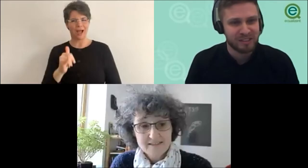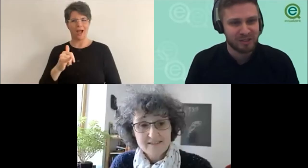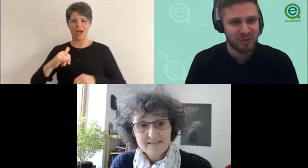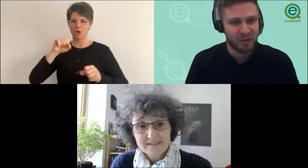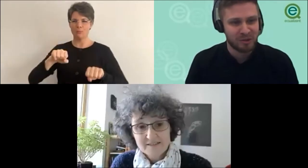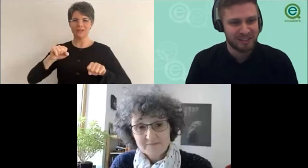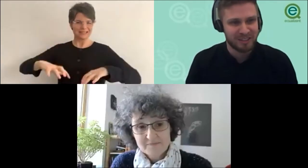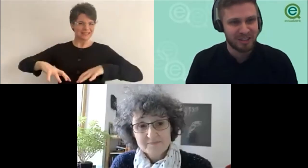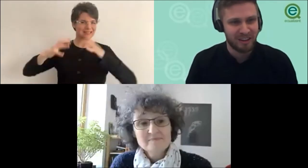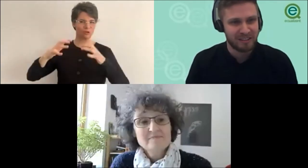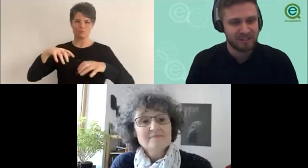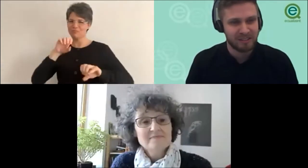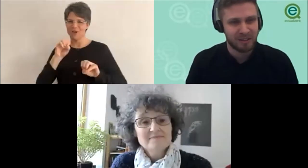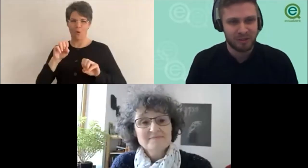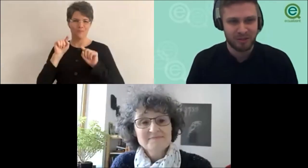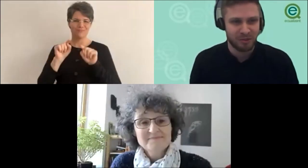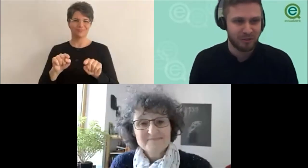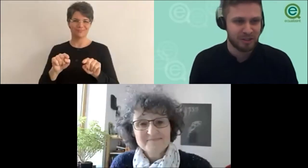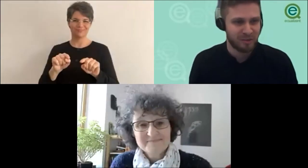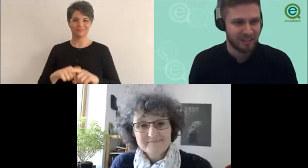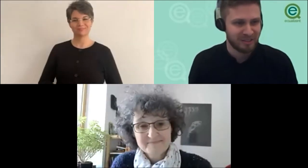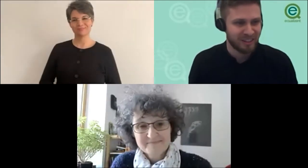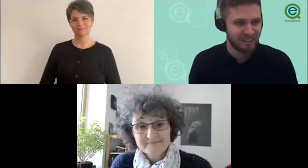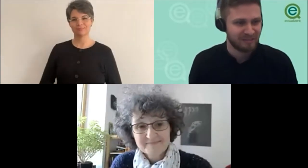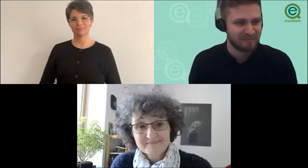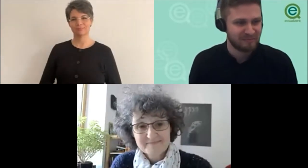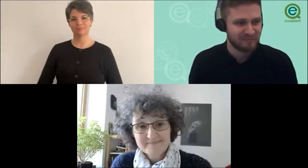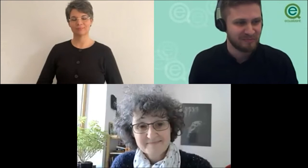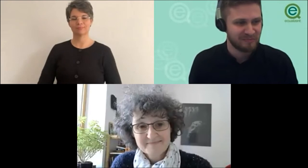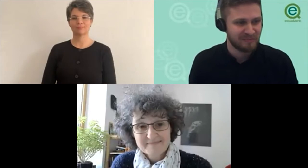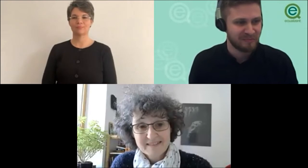die Organisation Ausblick sich entschieden hat, Ecolescent Social Franchise Partner zu werden.